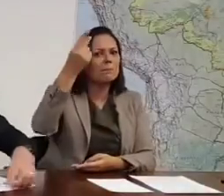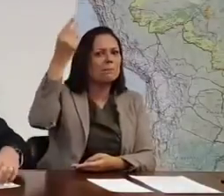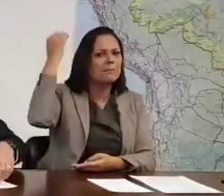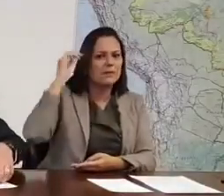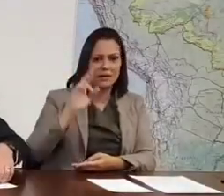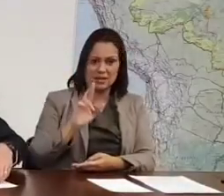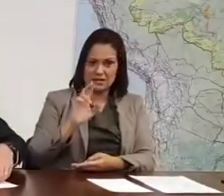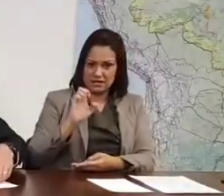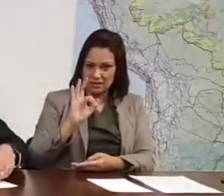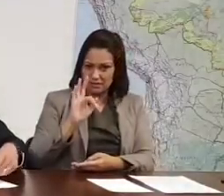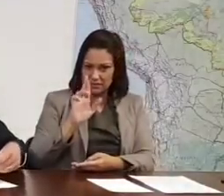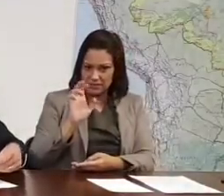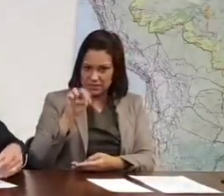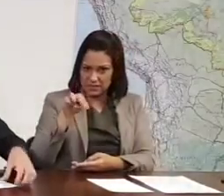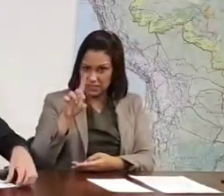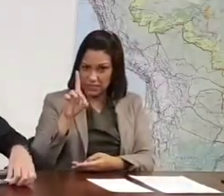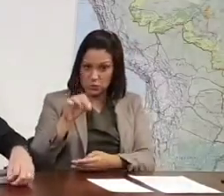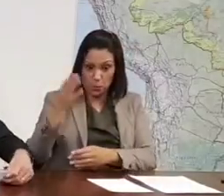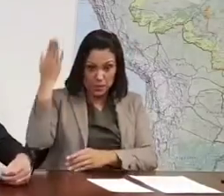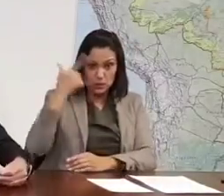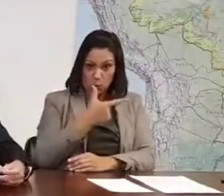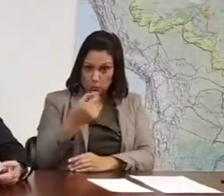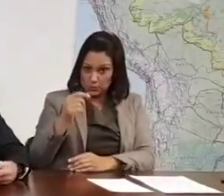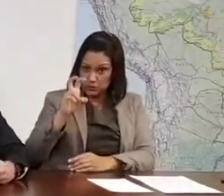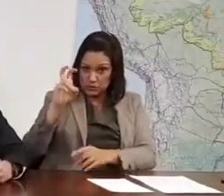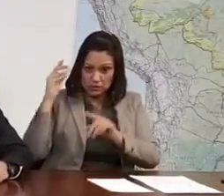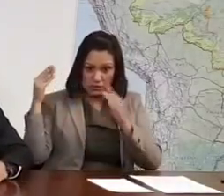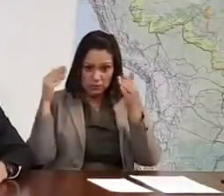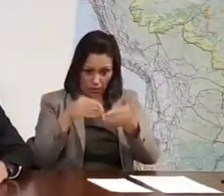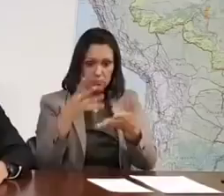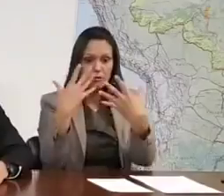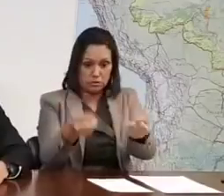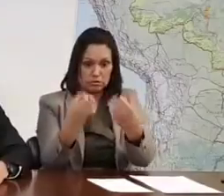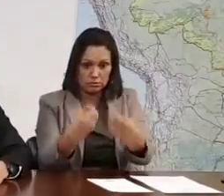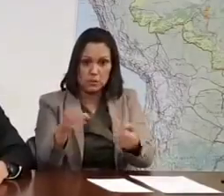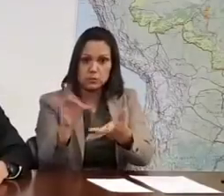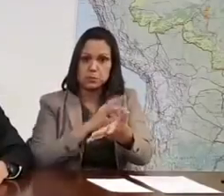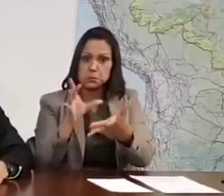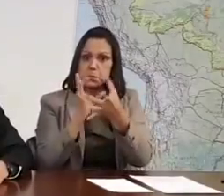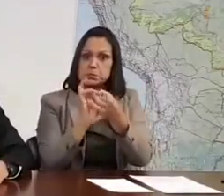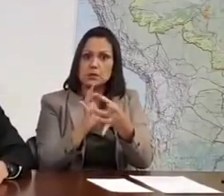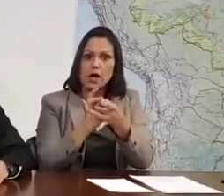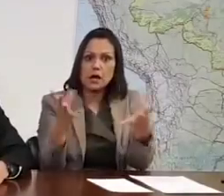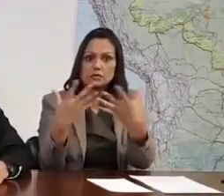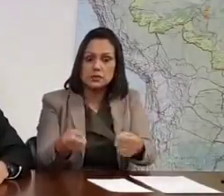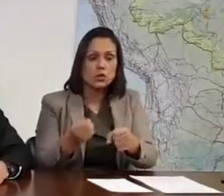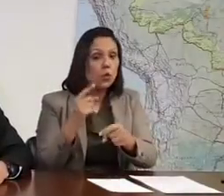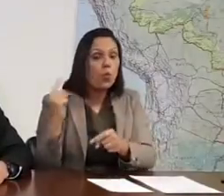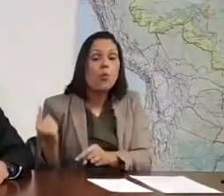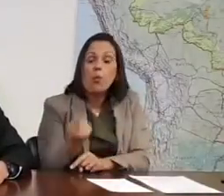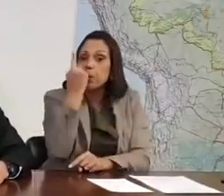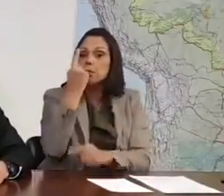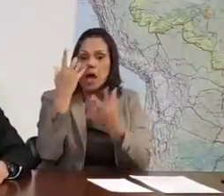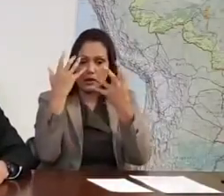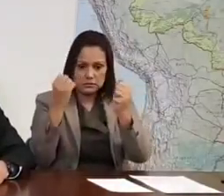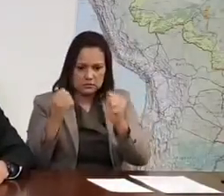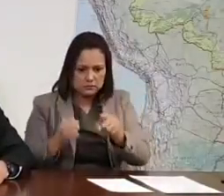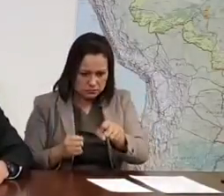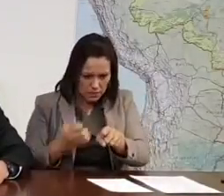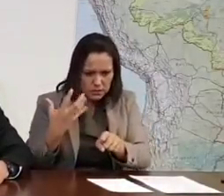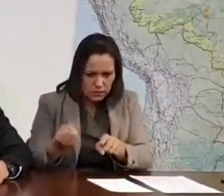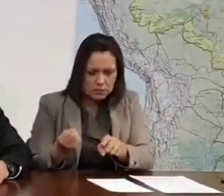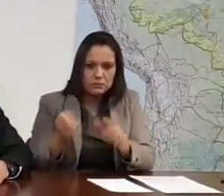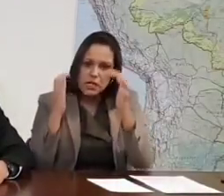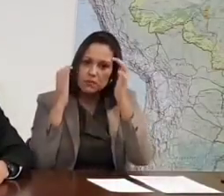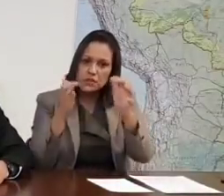do desarmamento que respeitou a decisão que a população brasileira tomou. Todos os demais contrariaram a